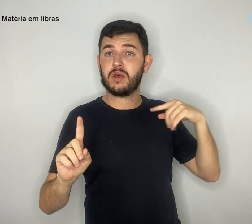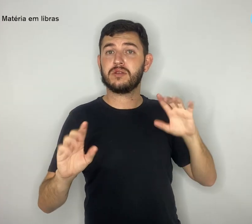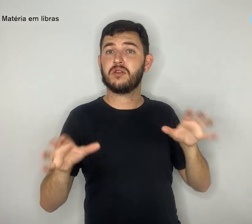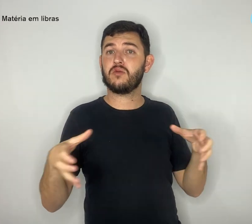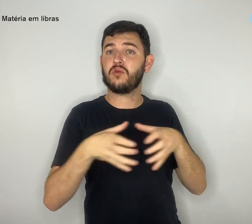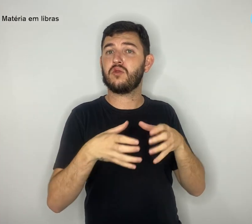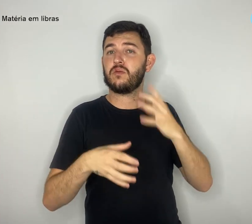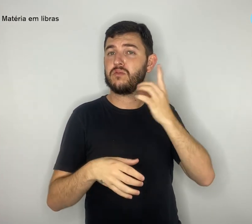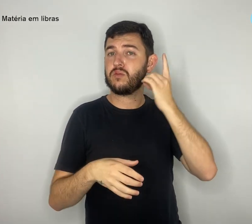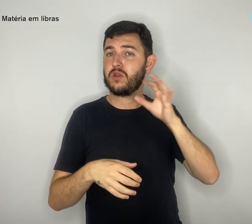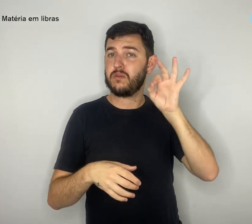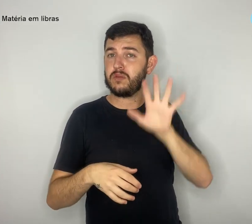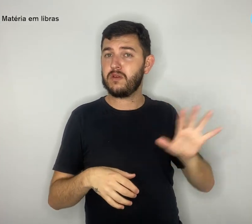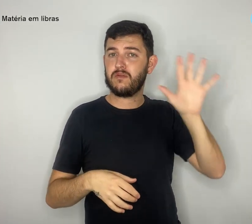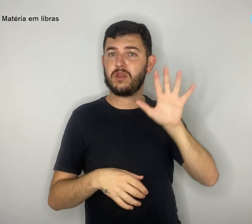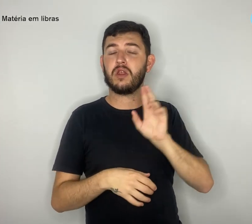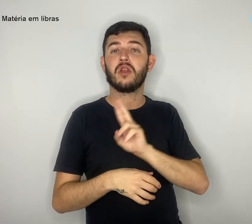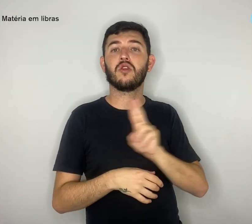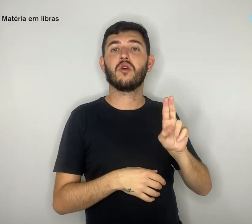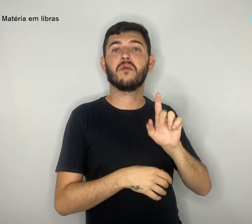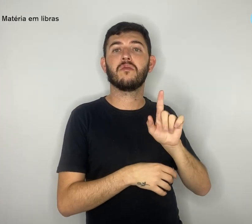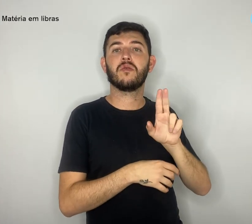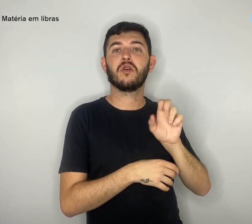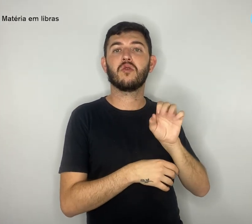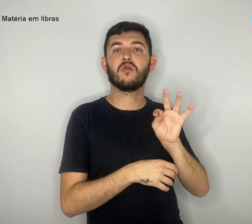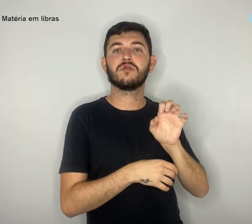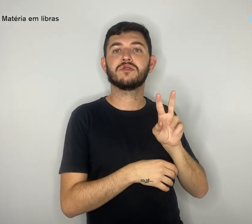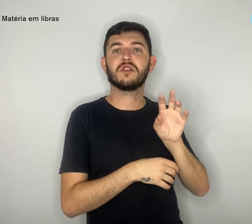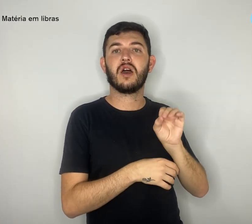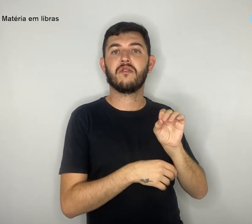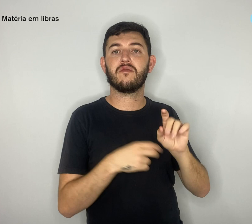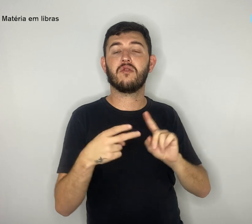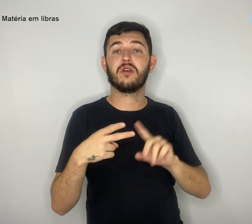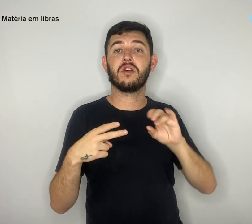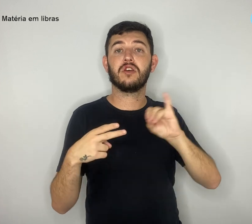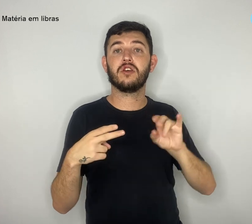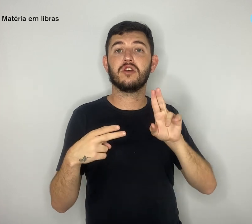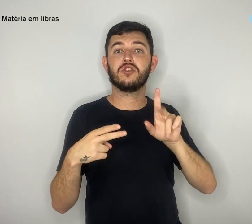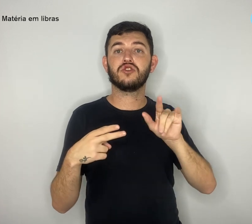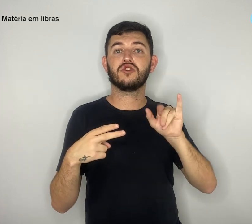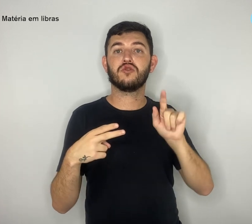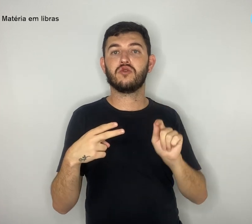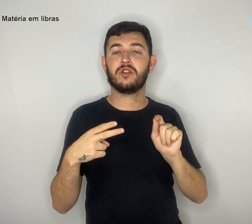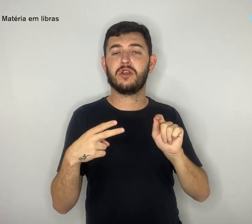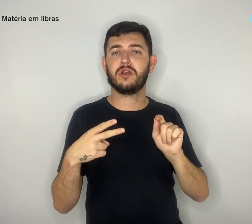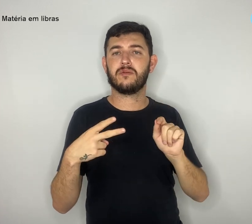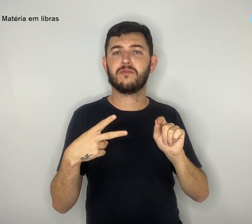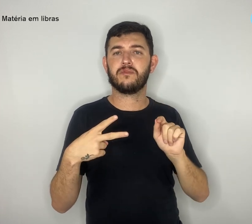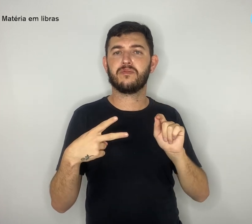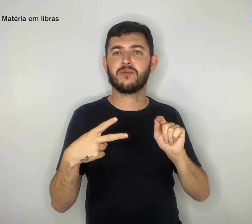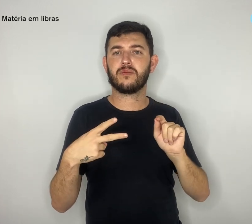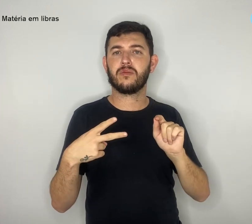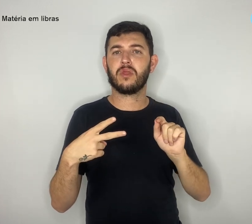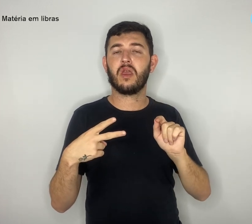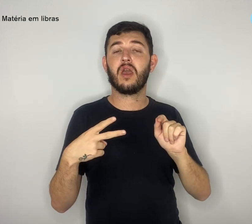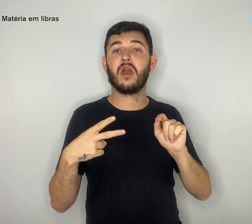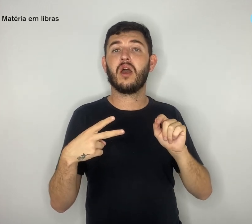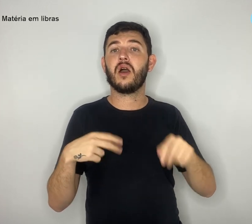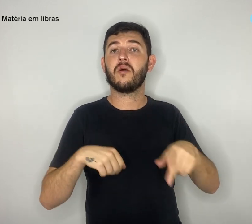deputados federais Gustavo Gayer e Júlia Zanata entregaram à Embaixada dos Estados Unidos